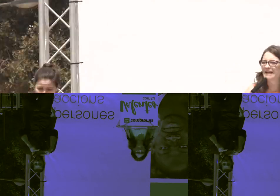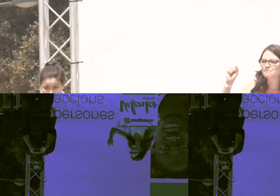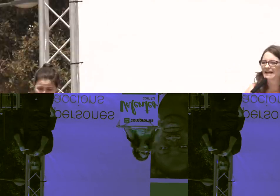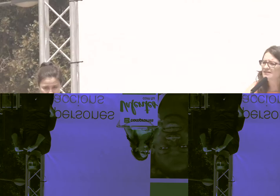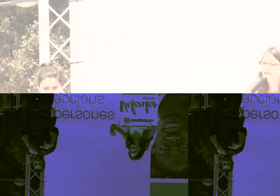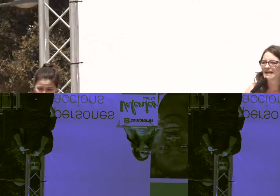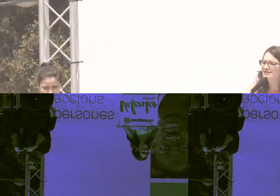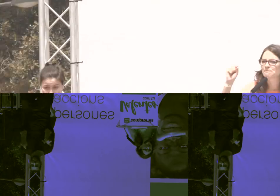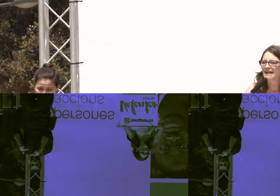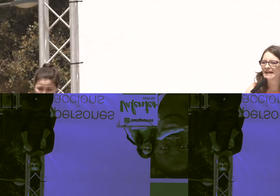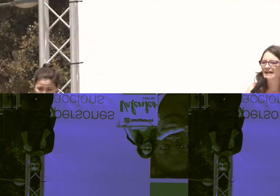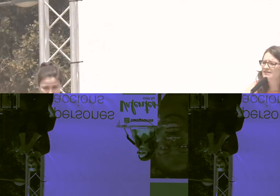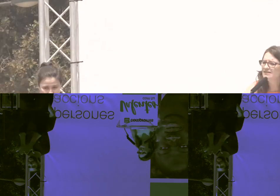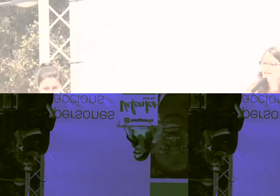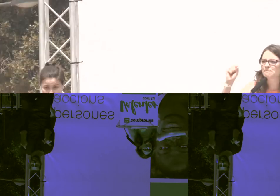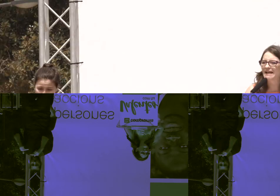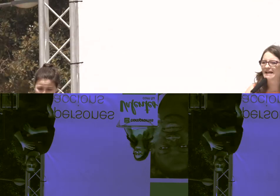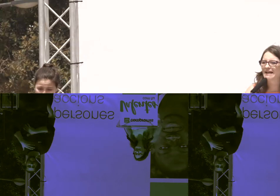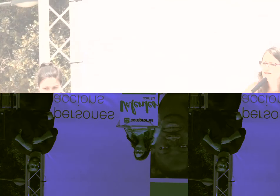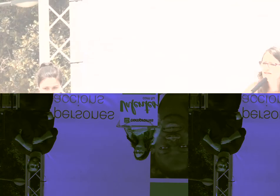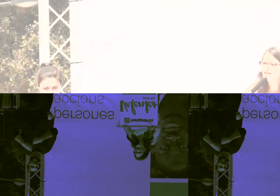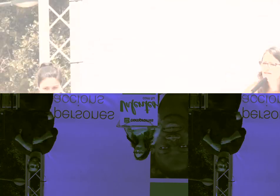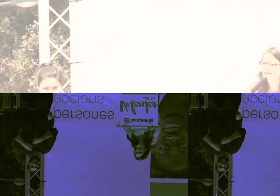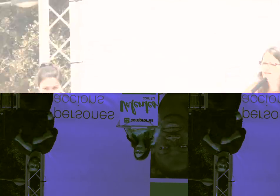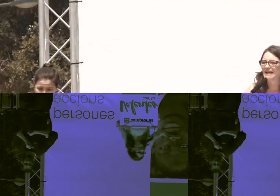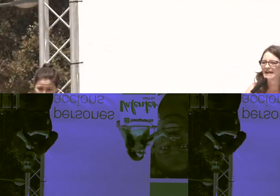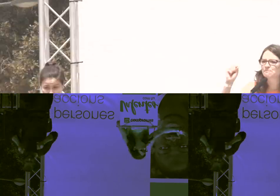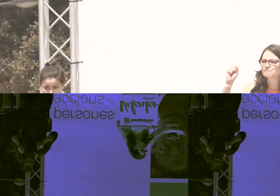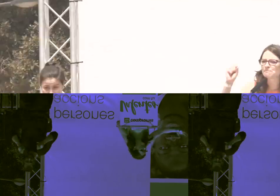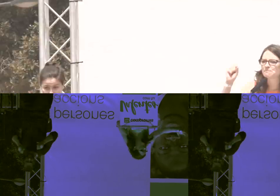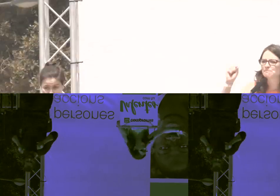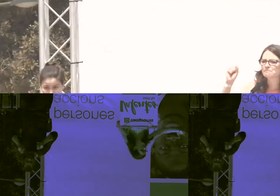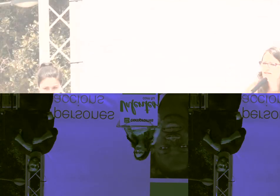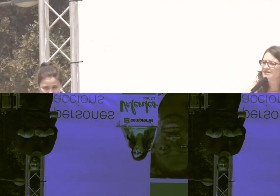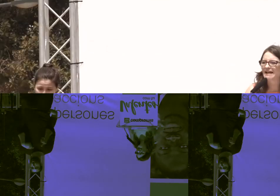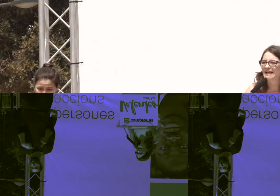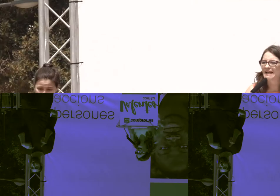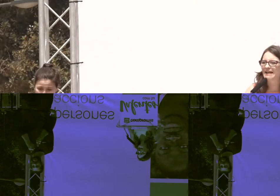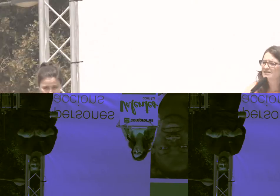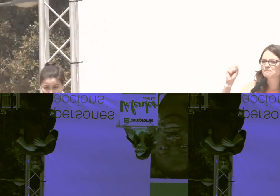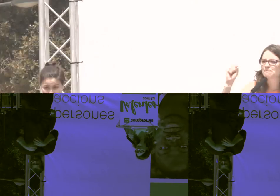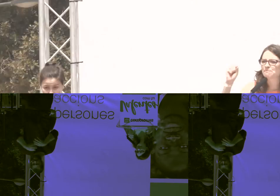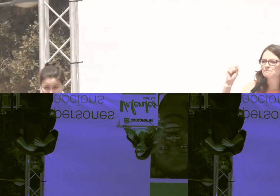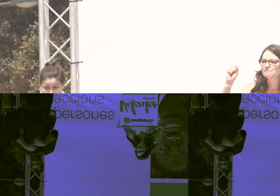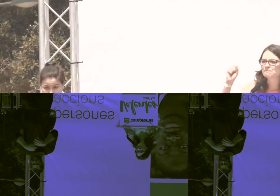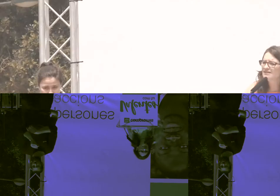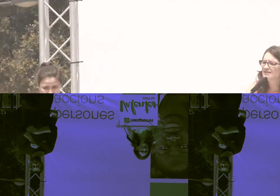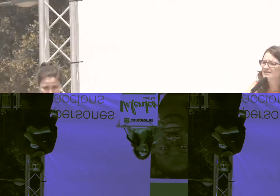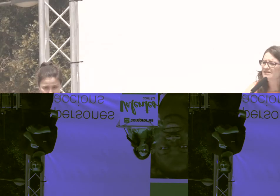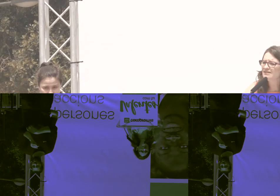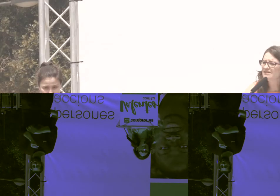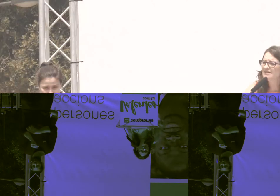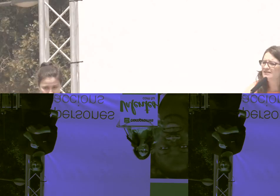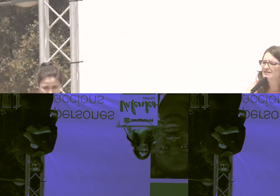la de tindre una sanitat sense llistes d'espera, la de tindre la dependència assegurada, la de tindre, en definitiva,